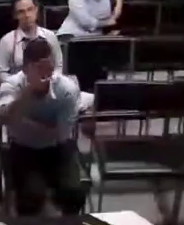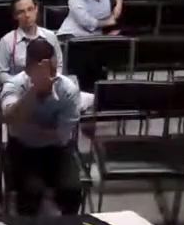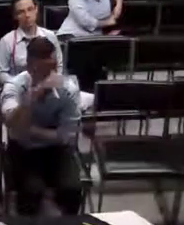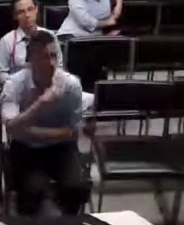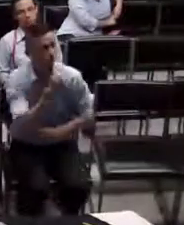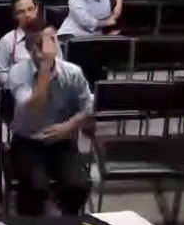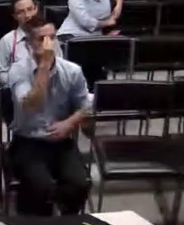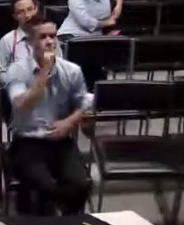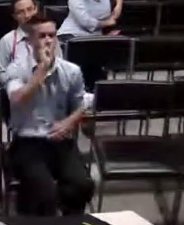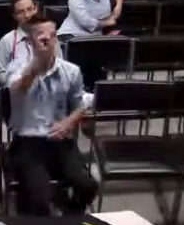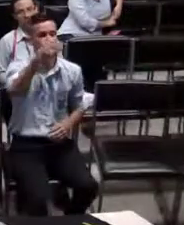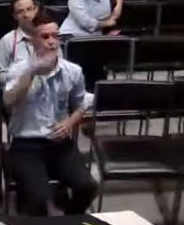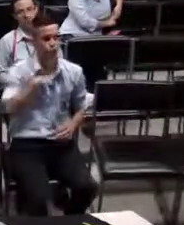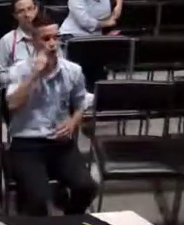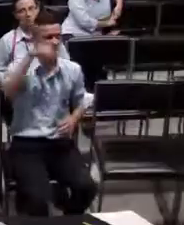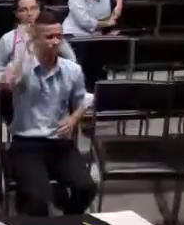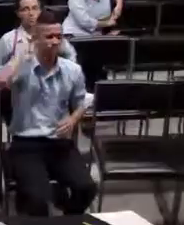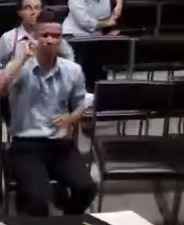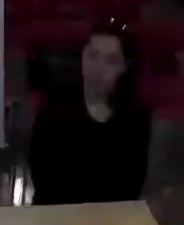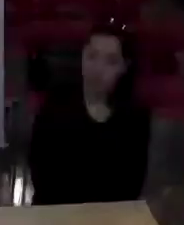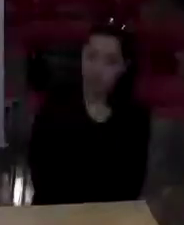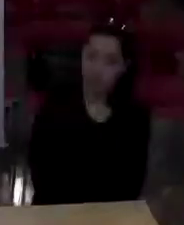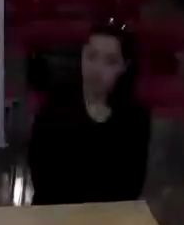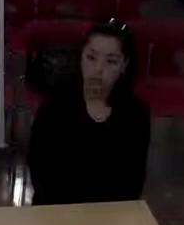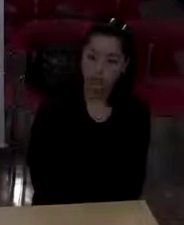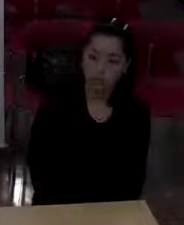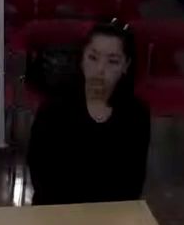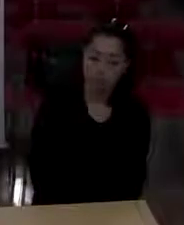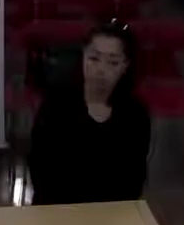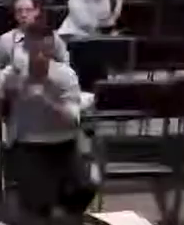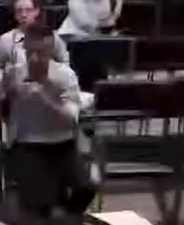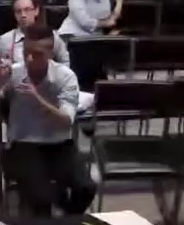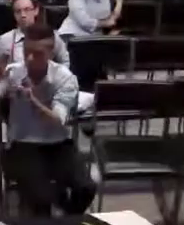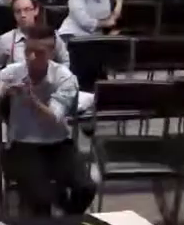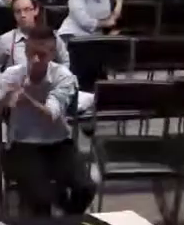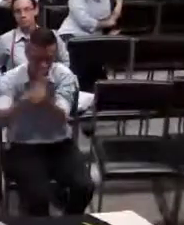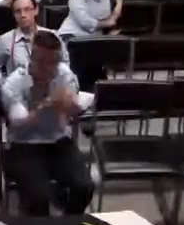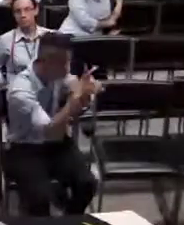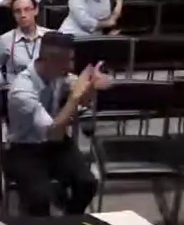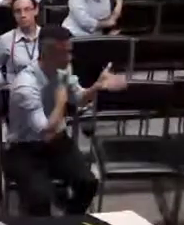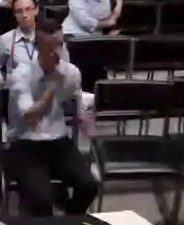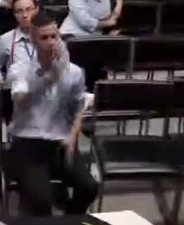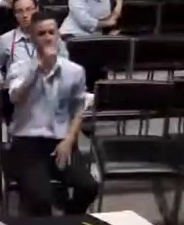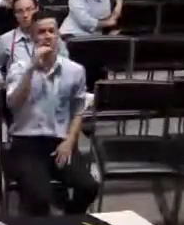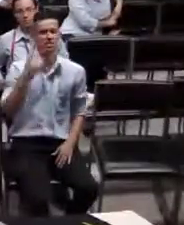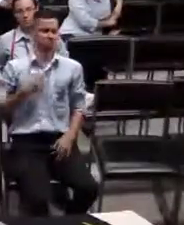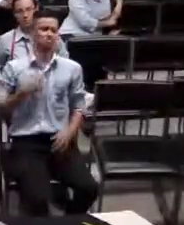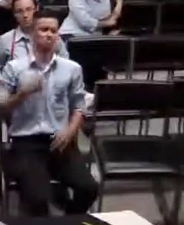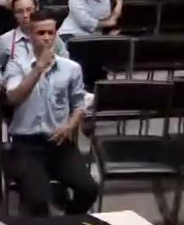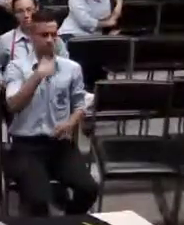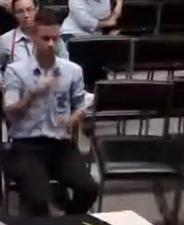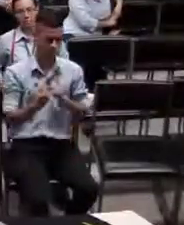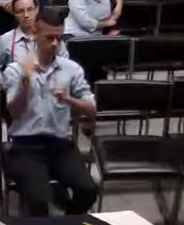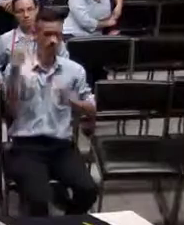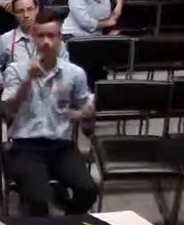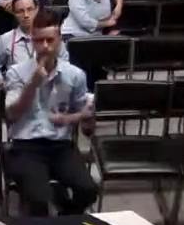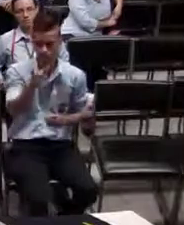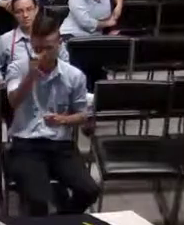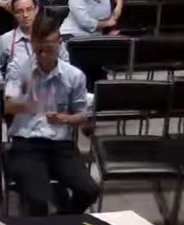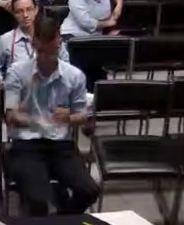Otra pregunta más. Sí. Yo recuerdo que algún día conversando con otras